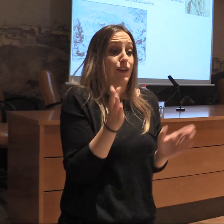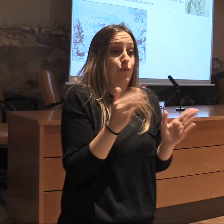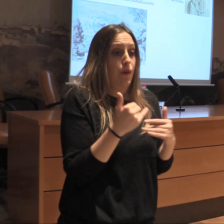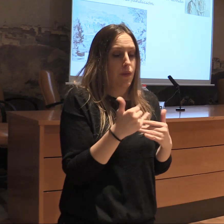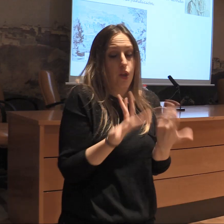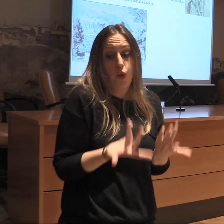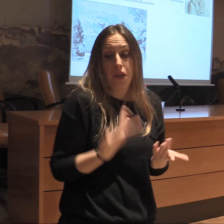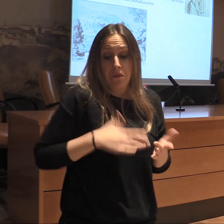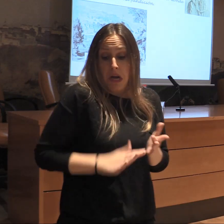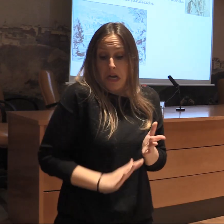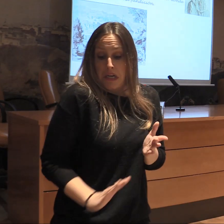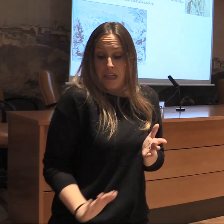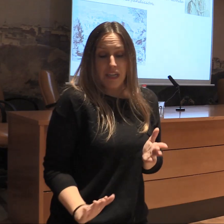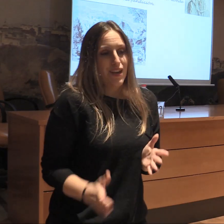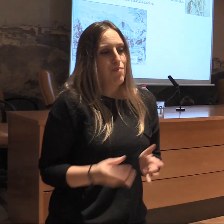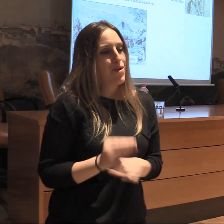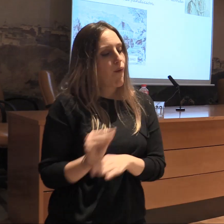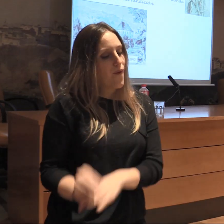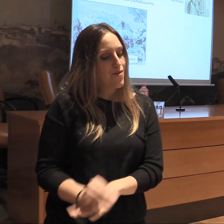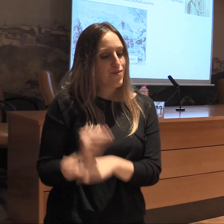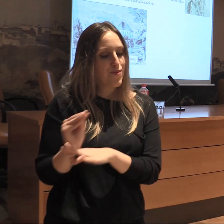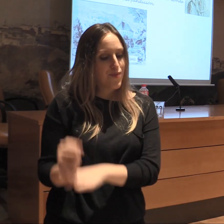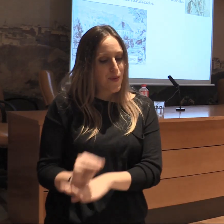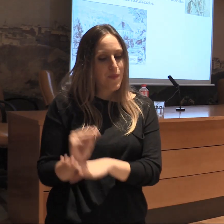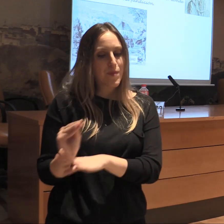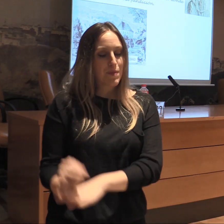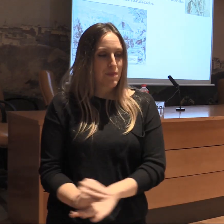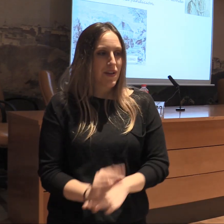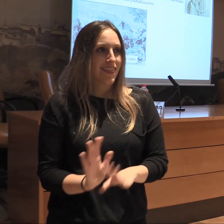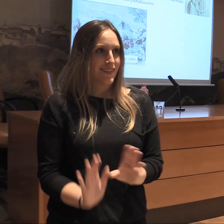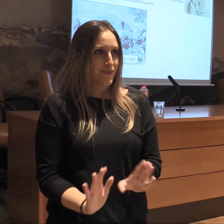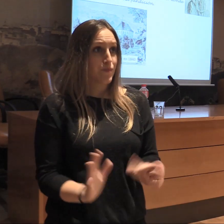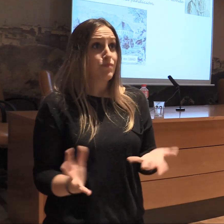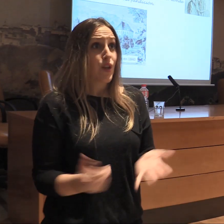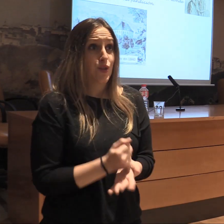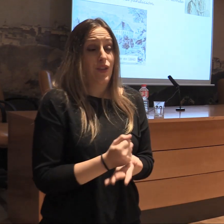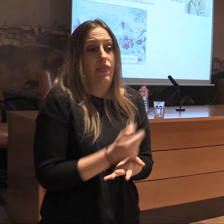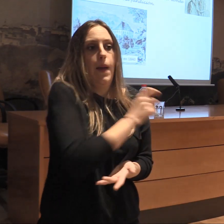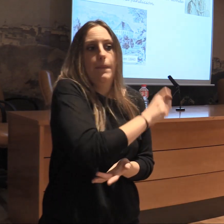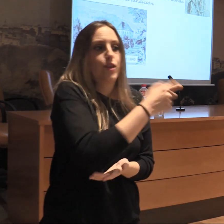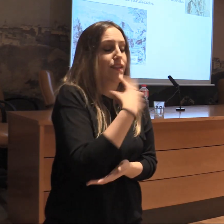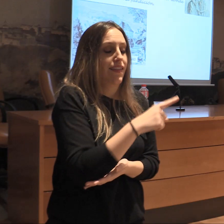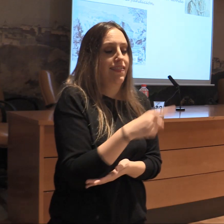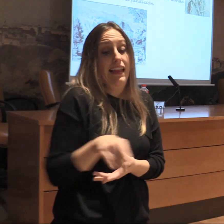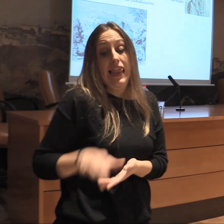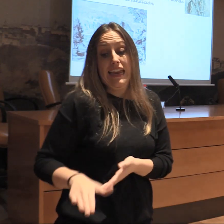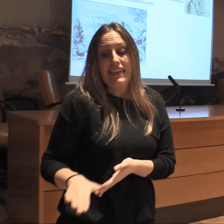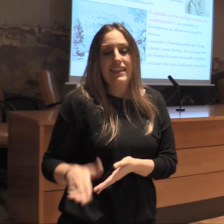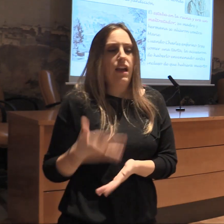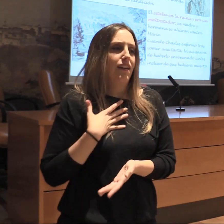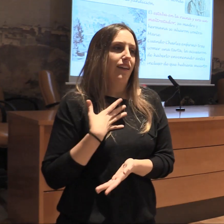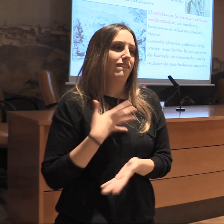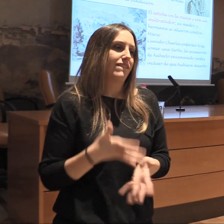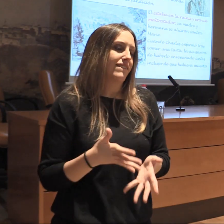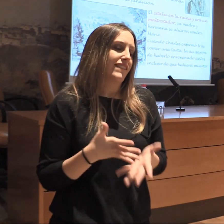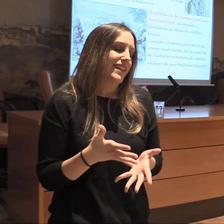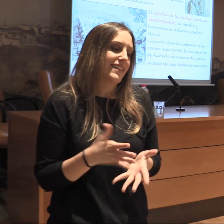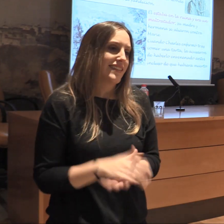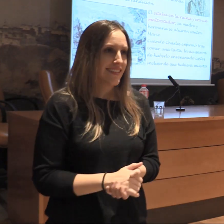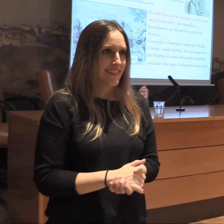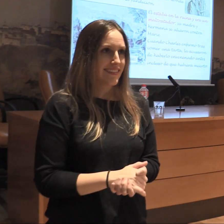niña mimada de su padre y del regimiento de su padre. Todos dicen que era encantadora. Y poco